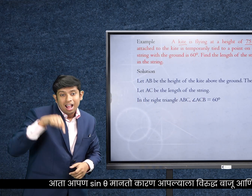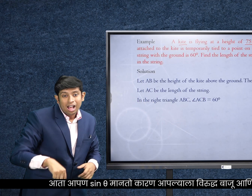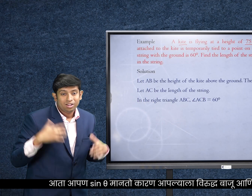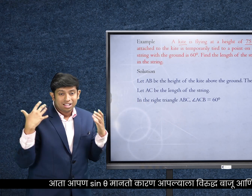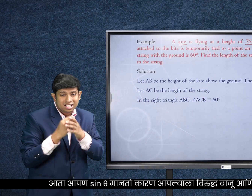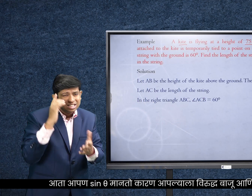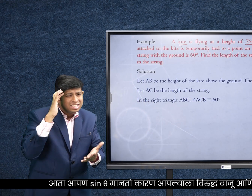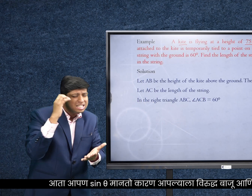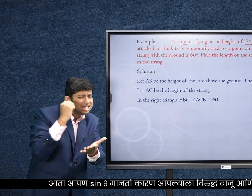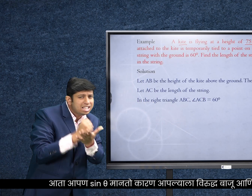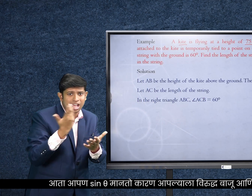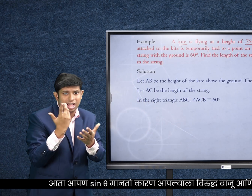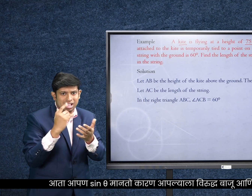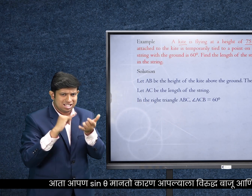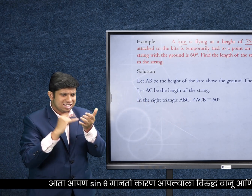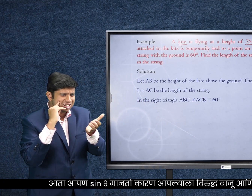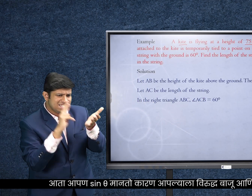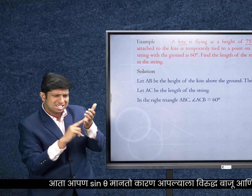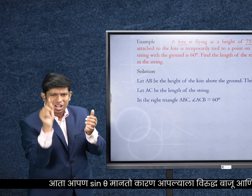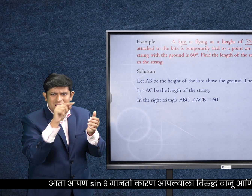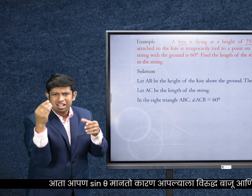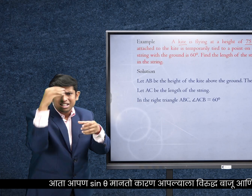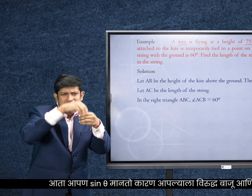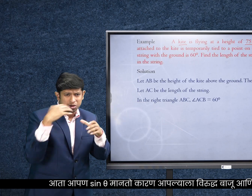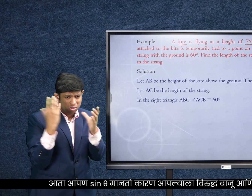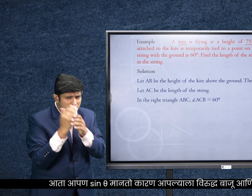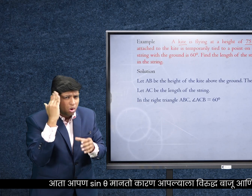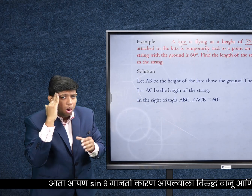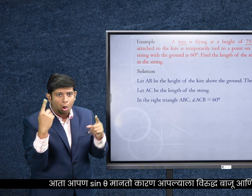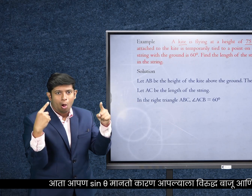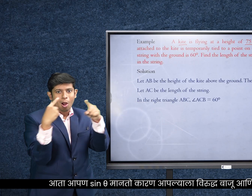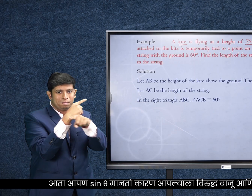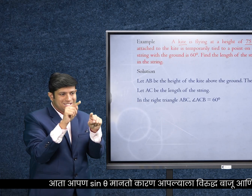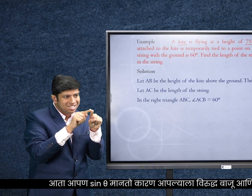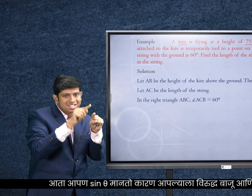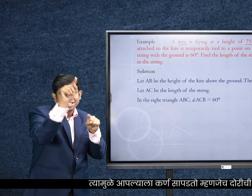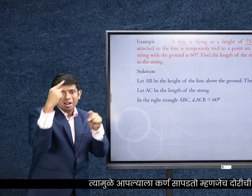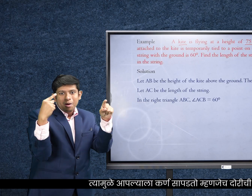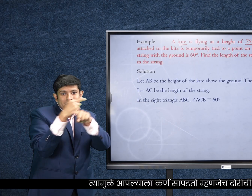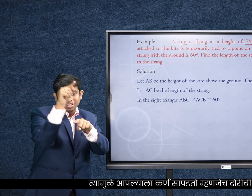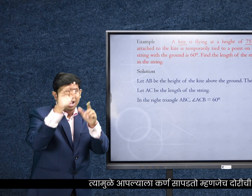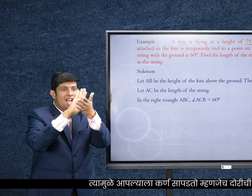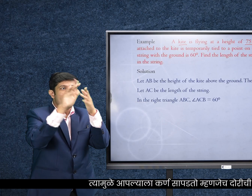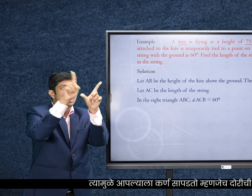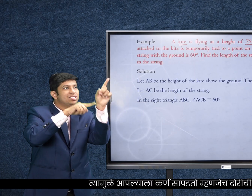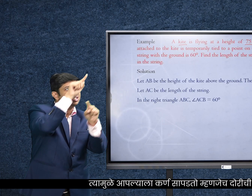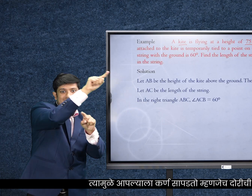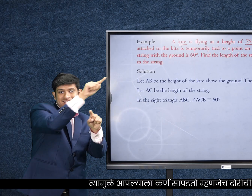आता आपण साइन थिटा मानतो कारण आपल्याला विरुद्ध बाजू आणि कोन माहीत आहे. त्यामुळे आपल्याला कर्ण सापडतो,